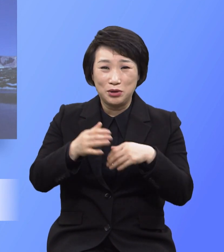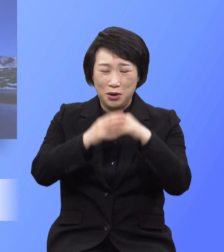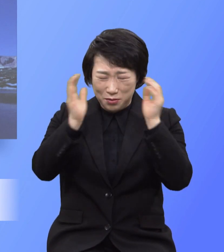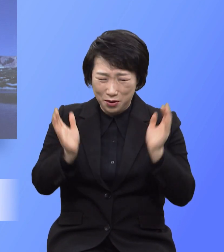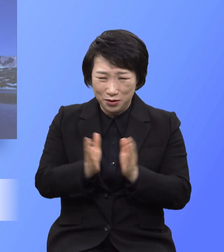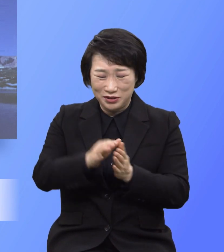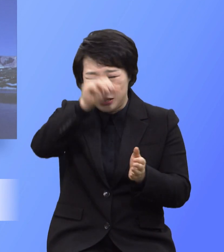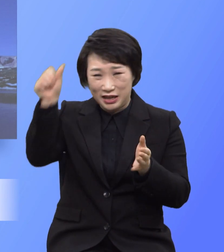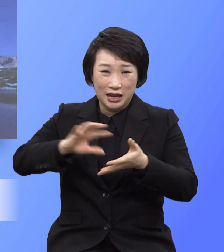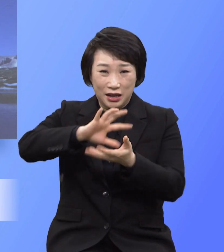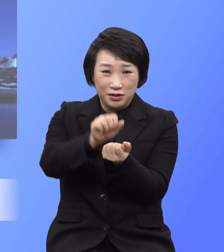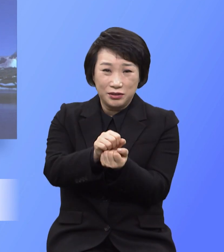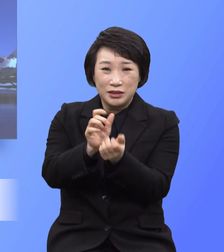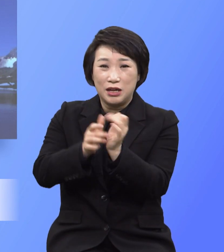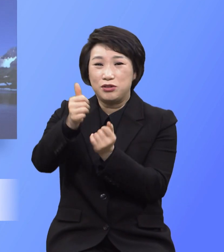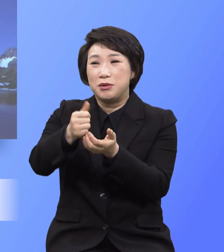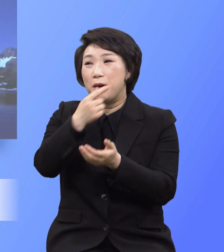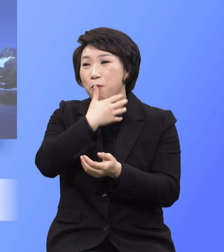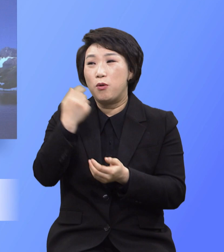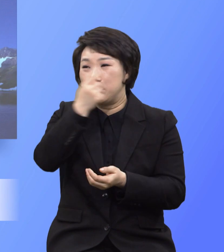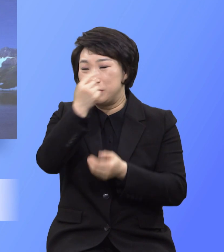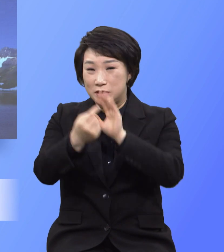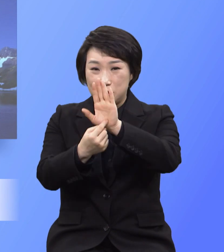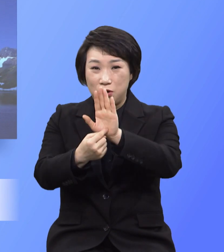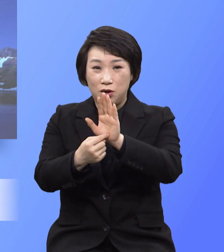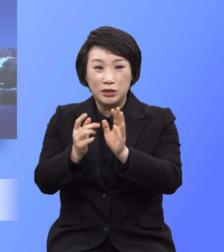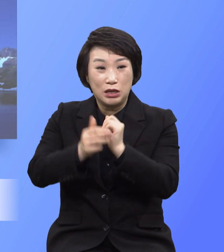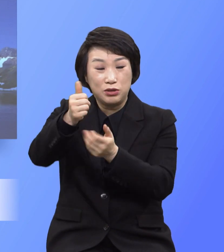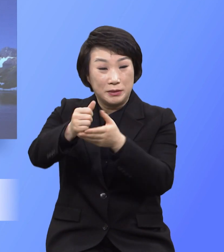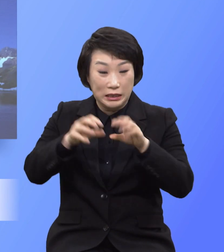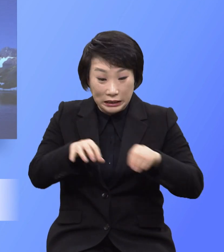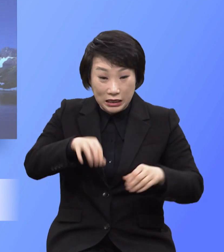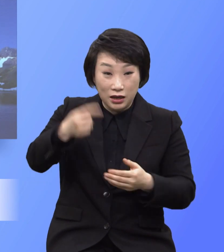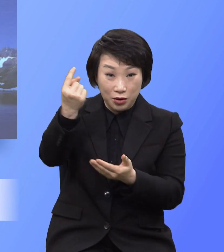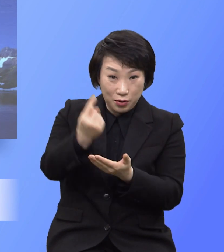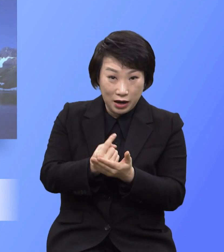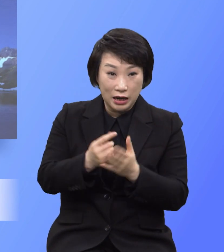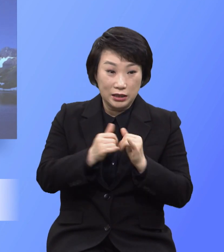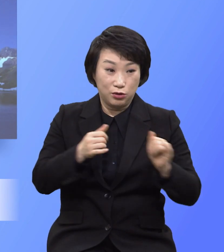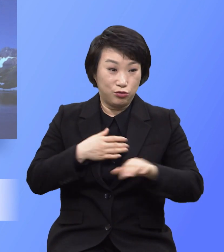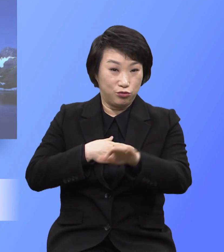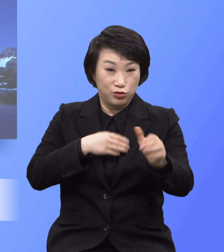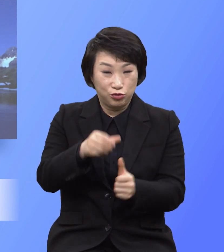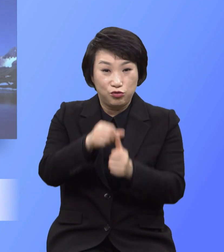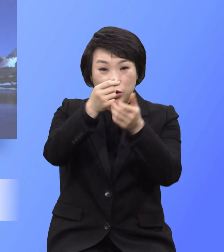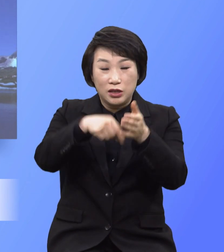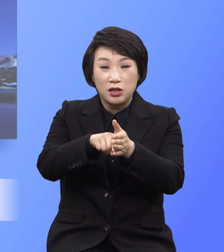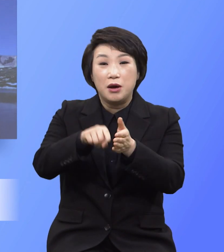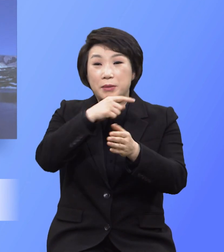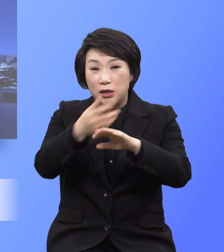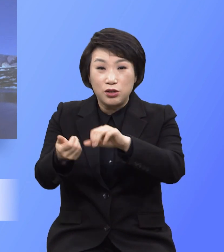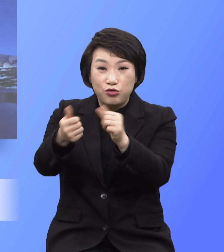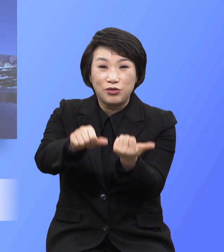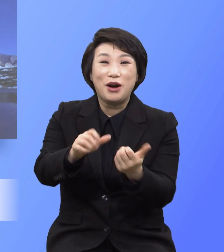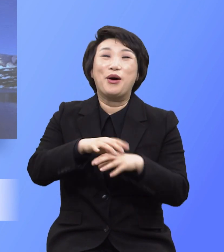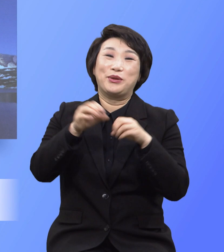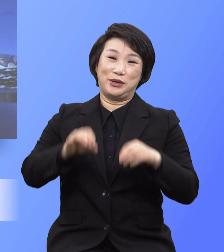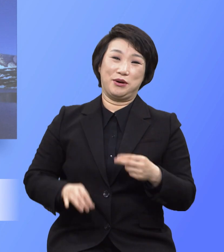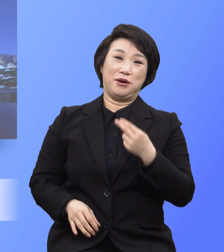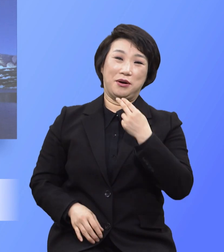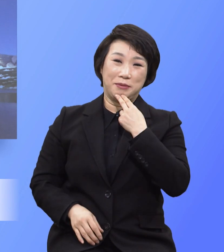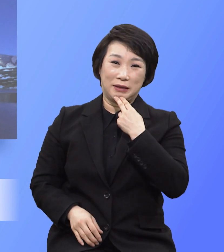총동원해서 예수복음 증거해서 예수가 이 땅에 오셔서 인류를 위해 피 흘리고 죽으시며 헛되지